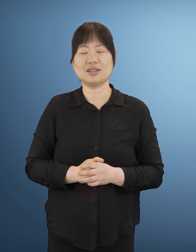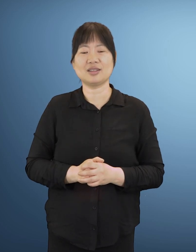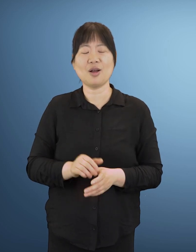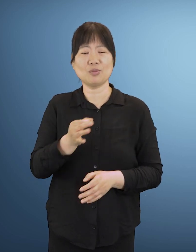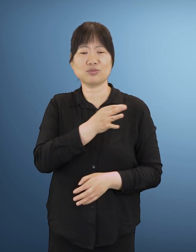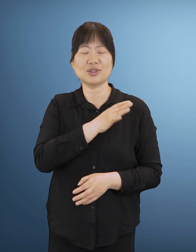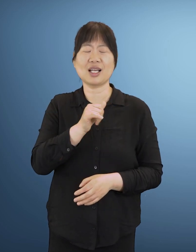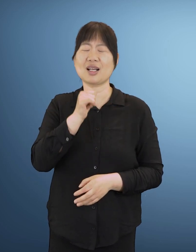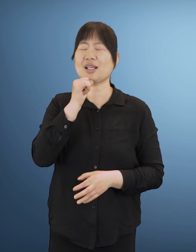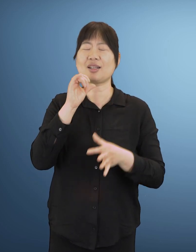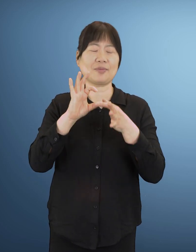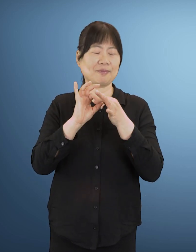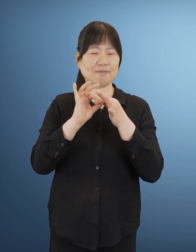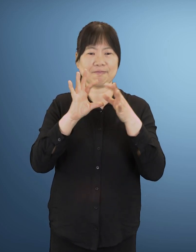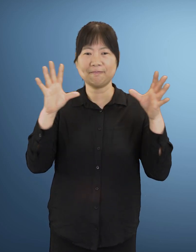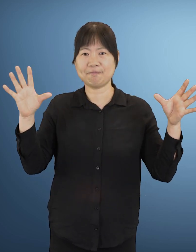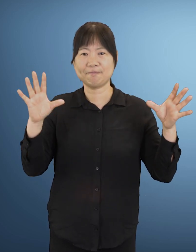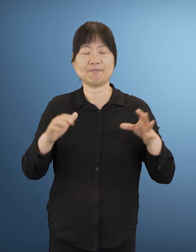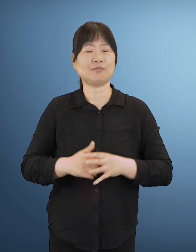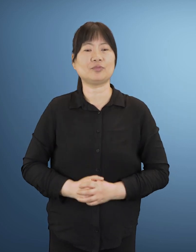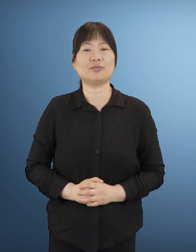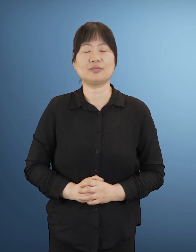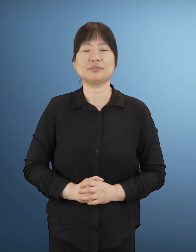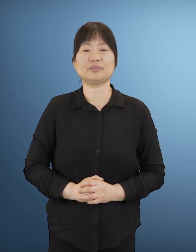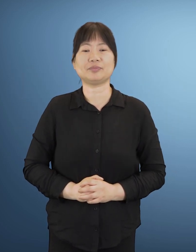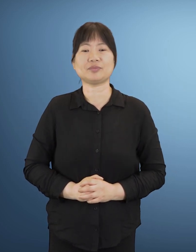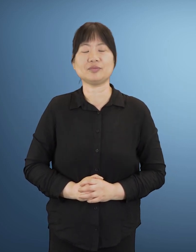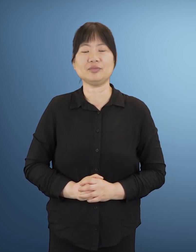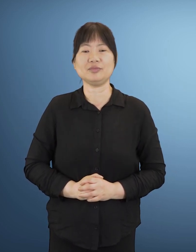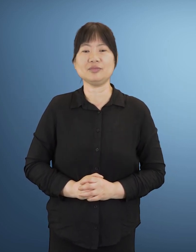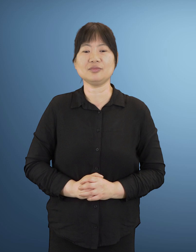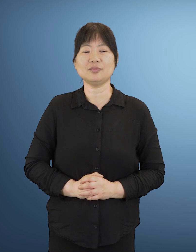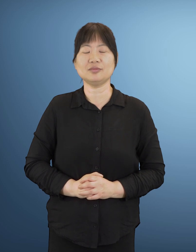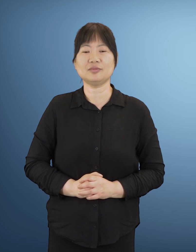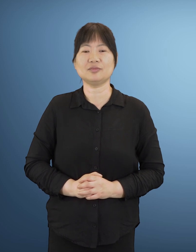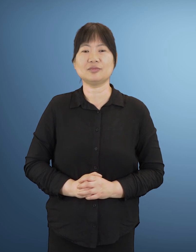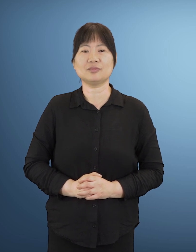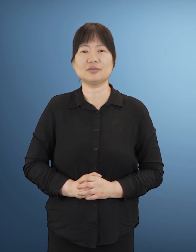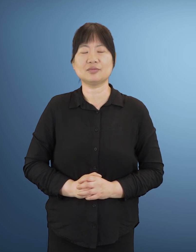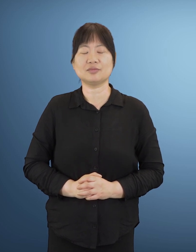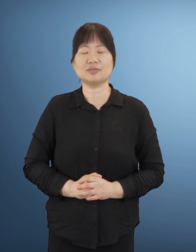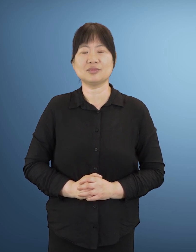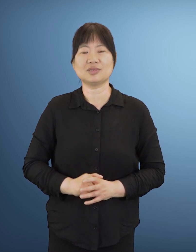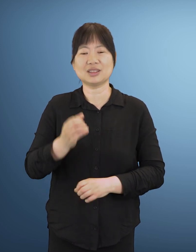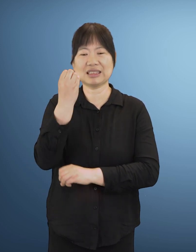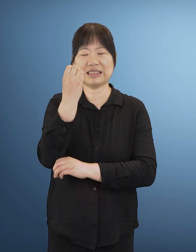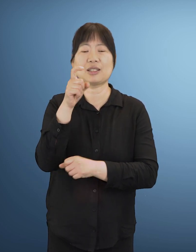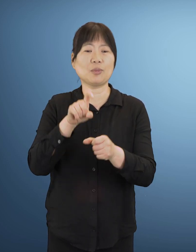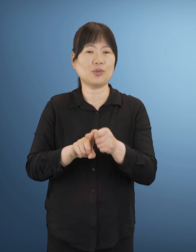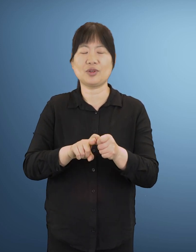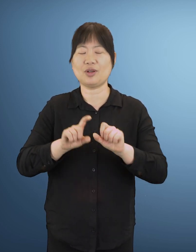못 살든 그것은 우리가 살아가는데 본질적인 인생의 목적도 아니에요.